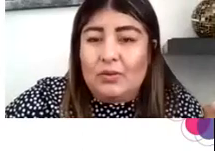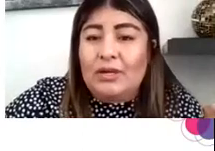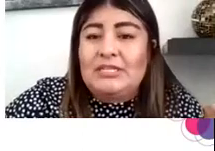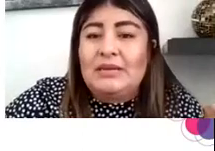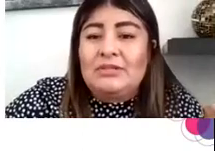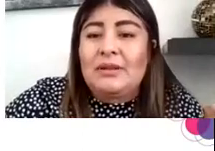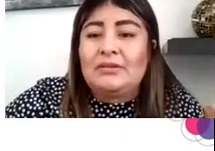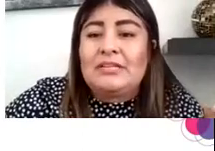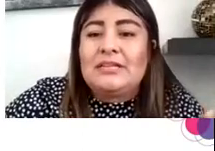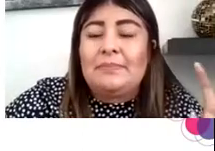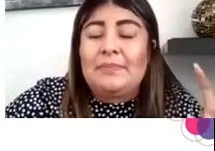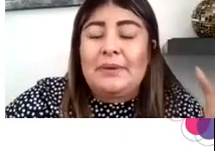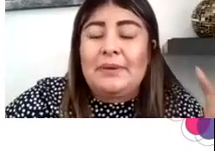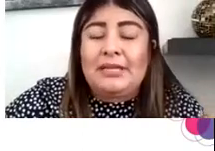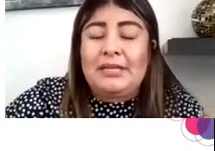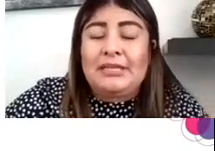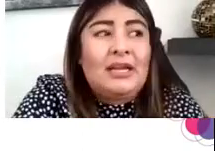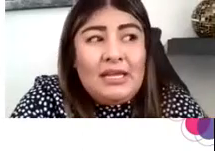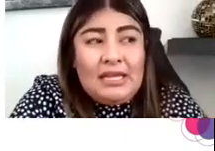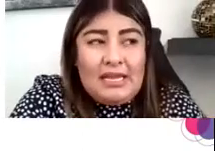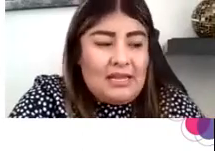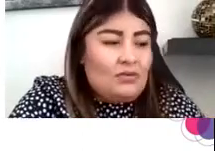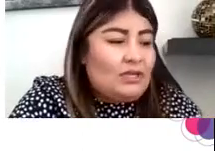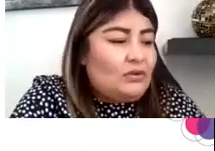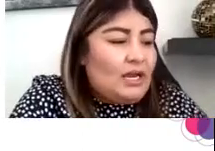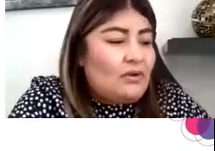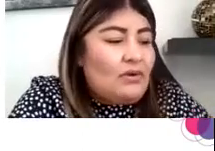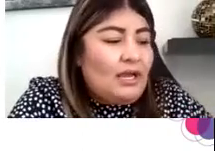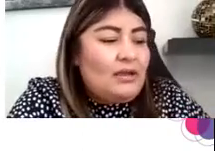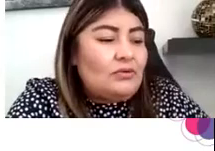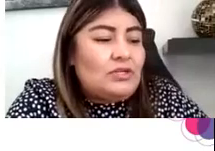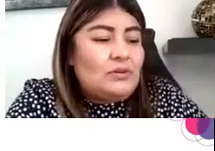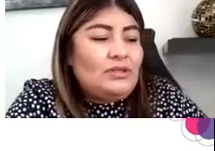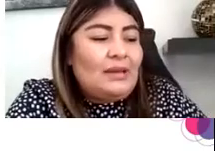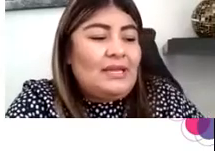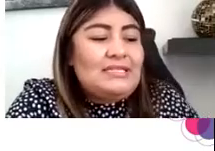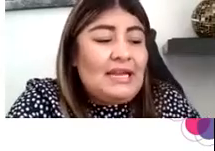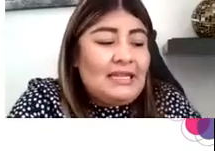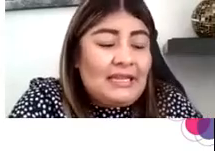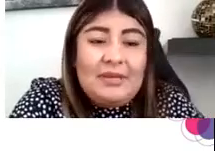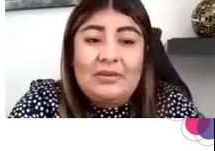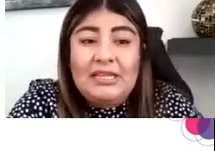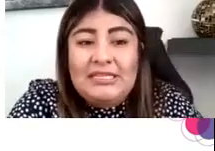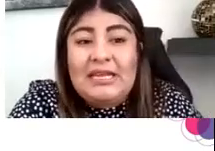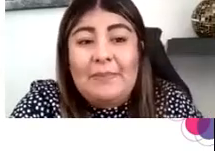Cuando estamos hablando de esta parte de la cultura, en cuanto al lenguaje inclusivo, también está el término de